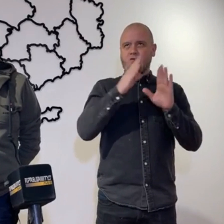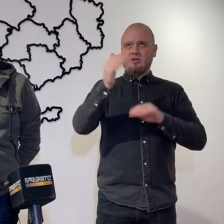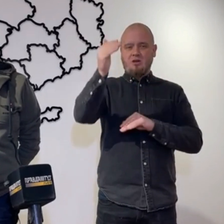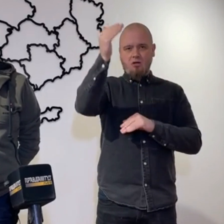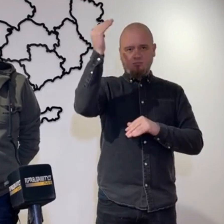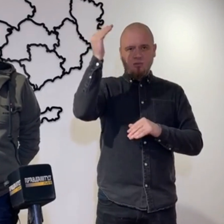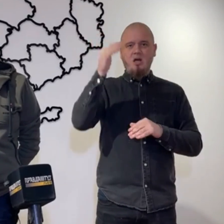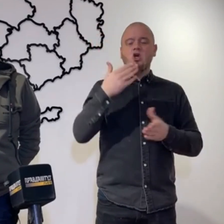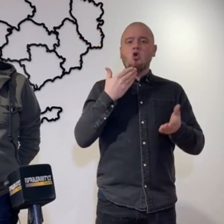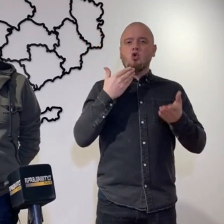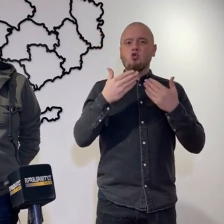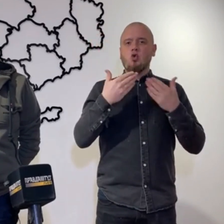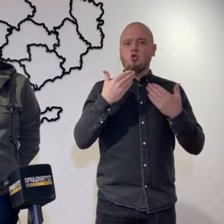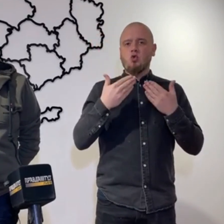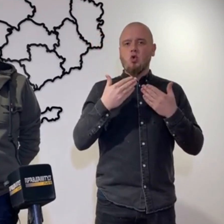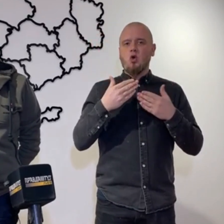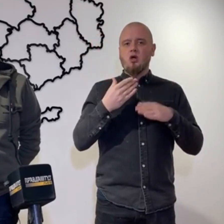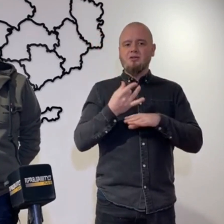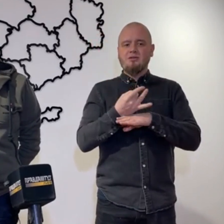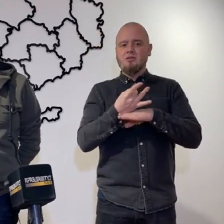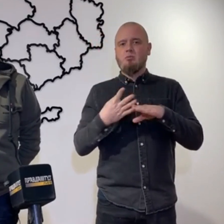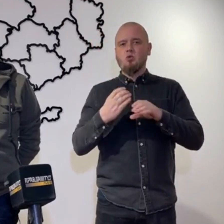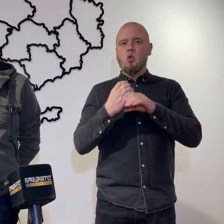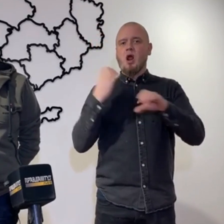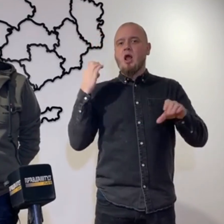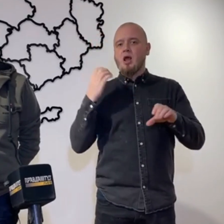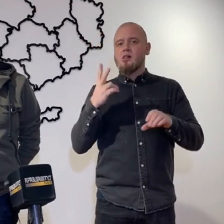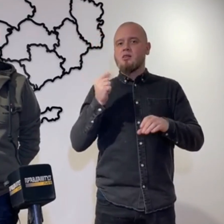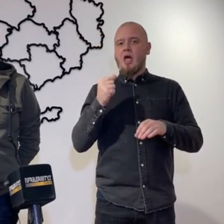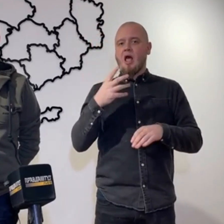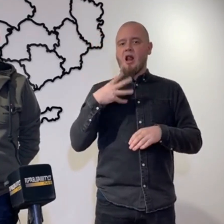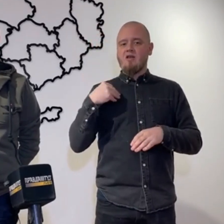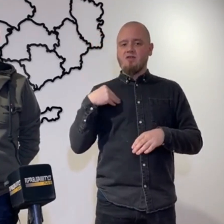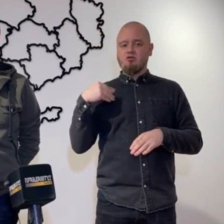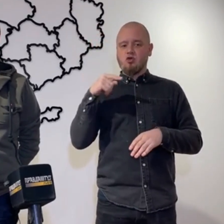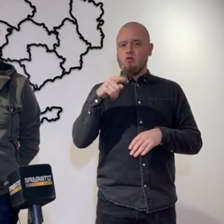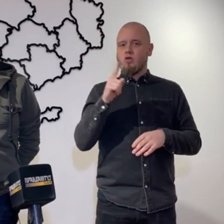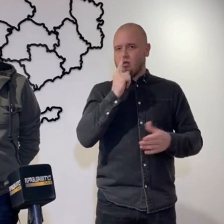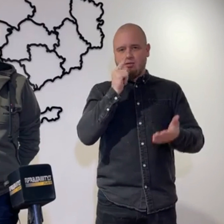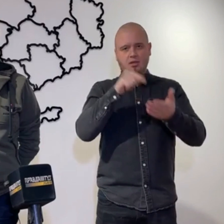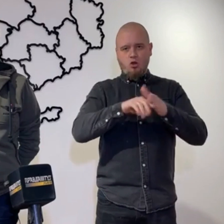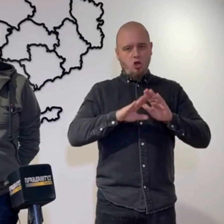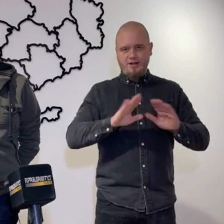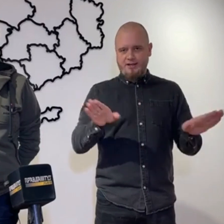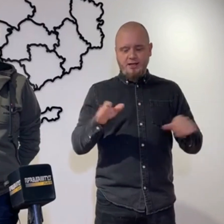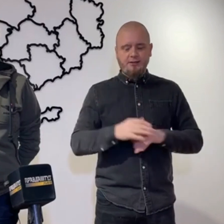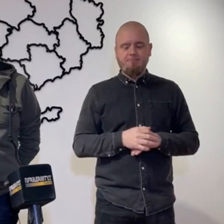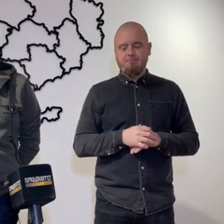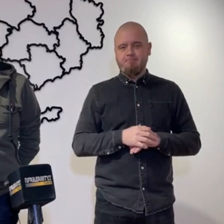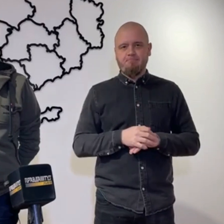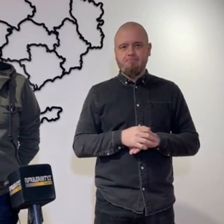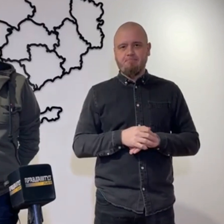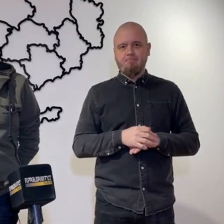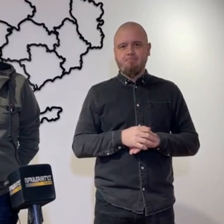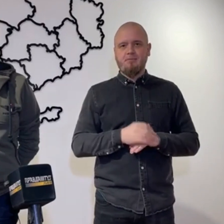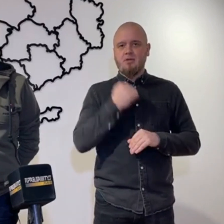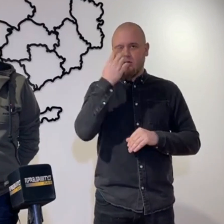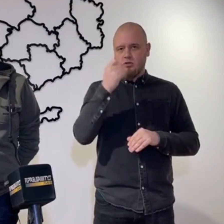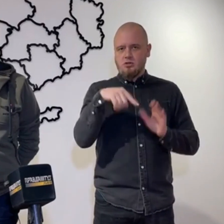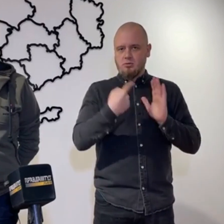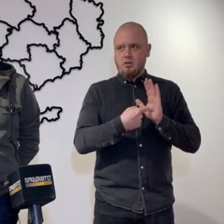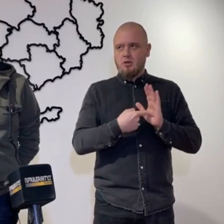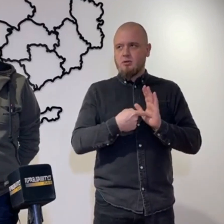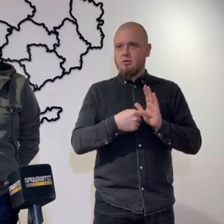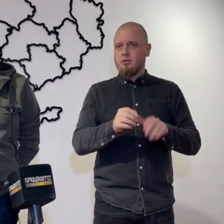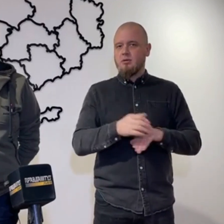повітря щодо запуску ракет. На Львівщину вони не долетіли. Дякую, ще запитання,